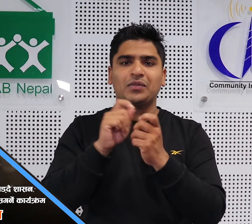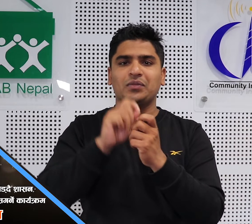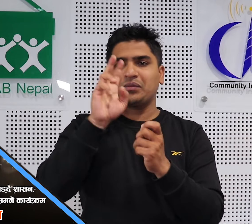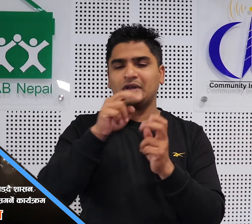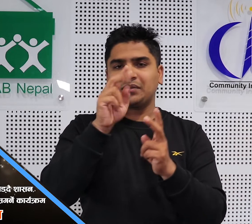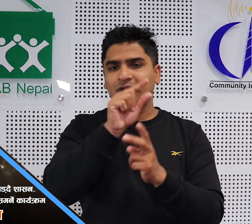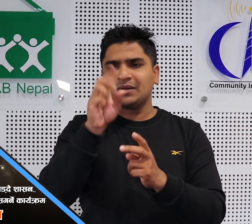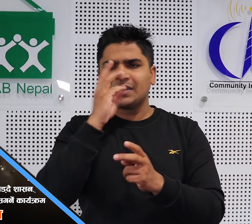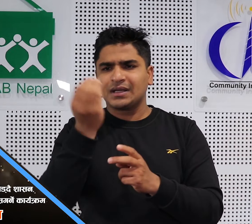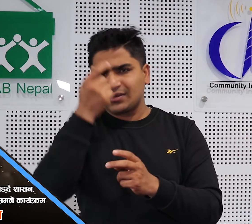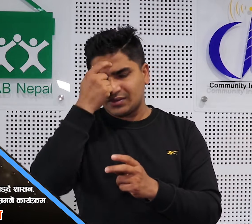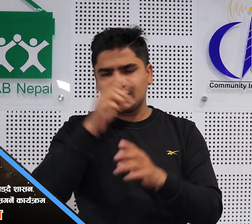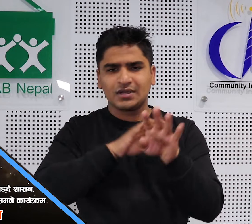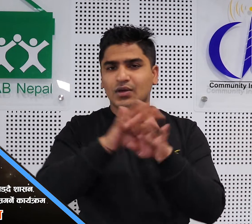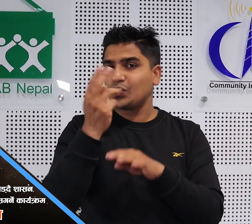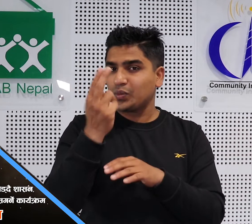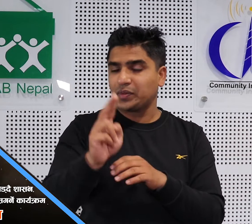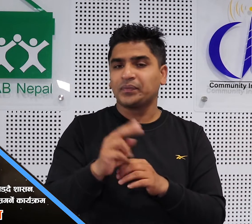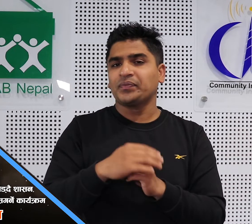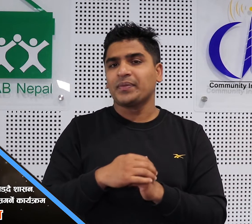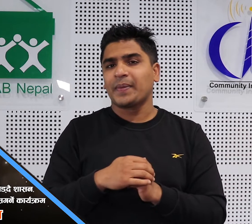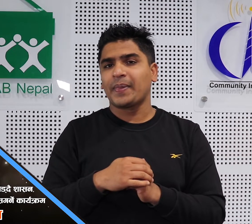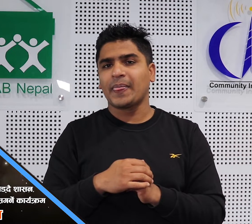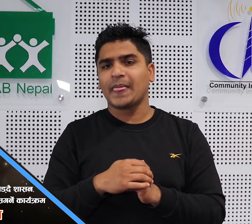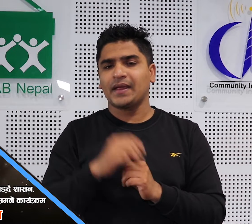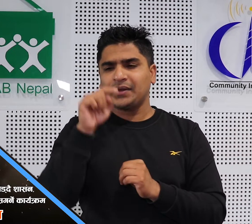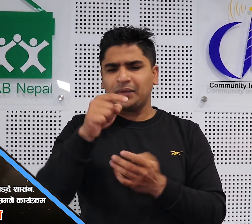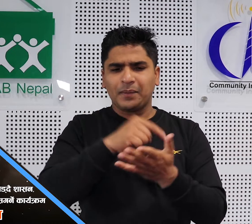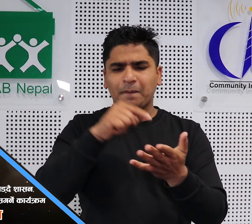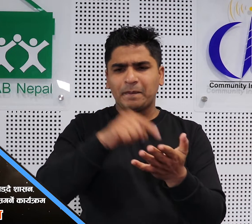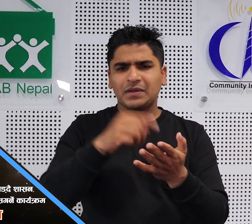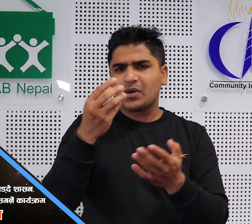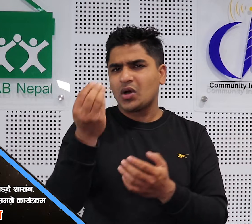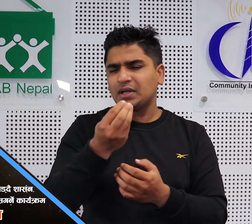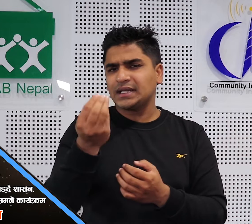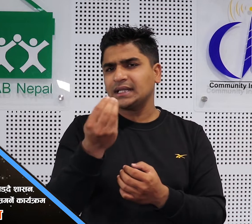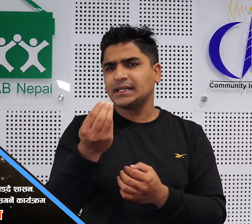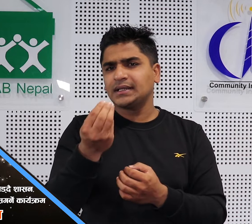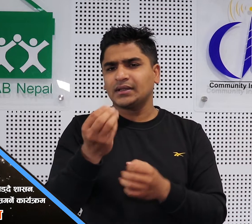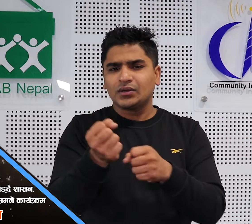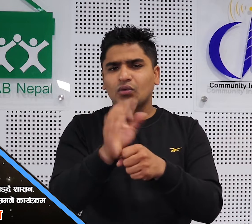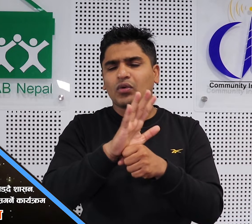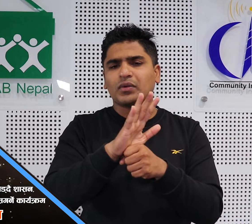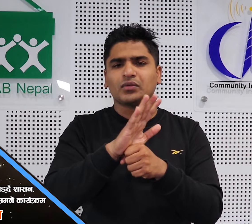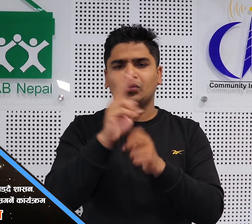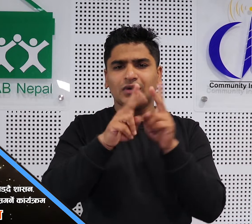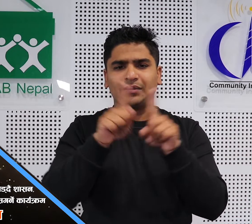कुराहरूमा केही समस्याहरू भए र यो बिचमा अलिकति यो कोभिडको कुरो अगाडि आएको हुनाले